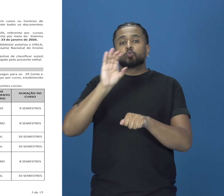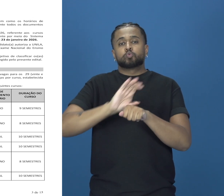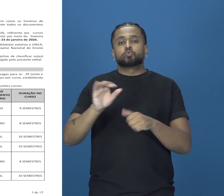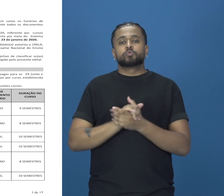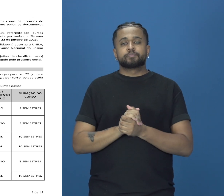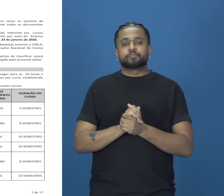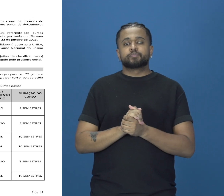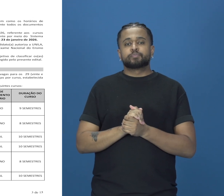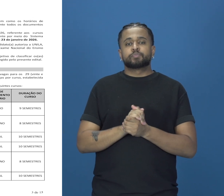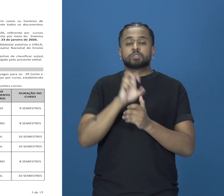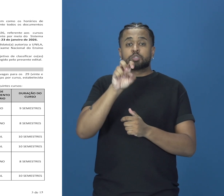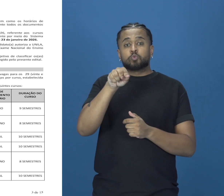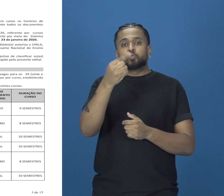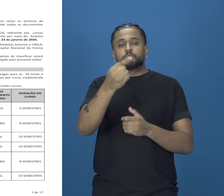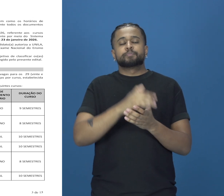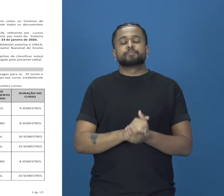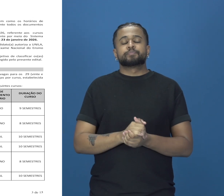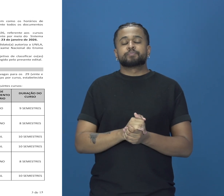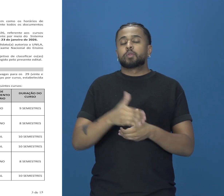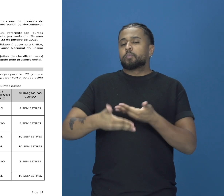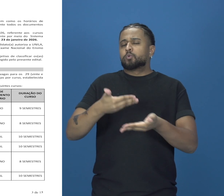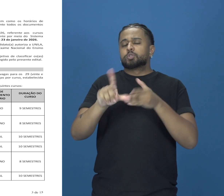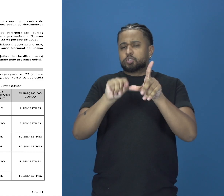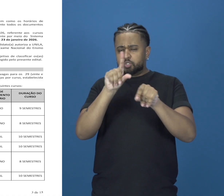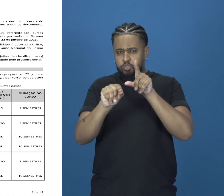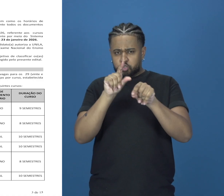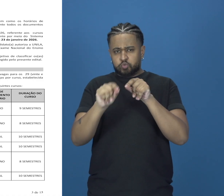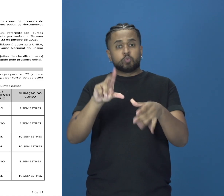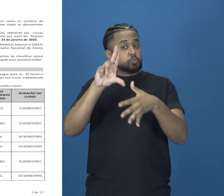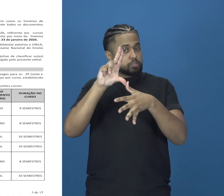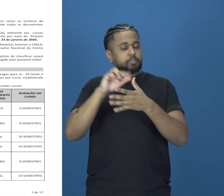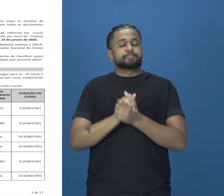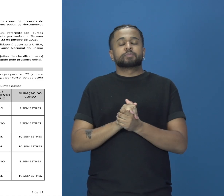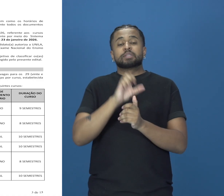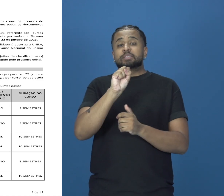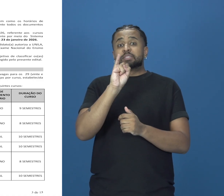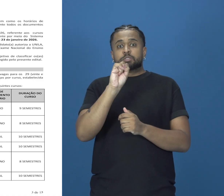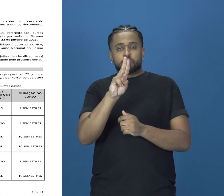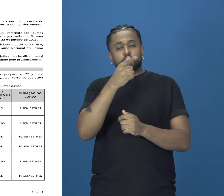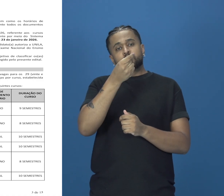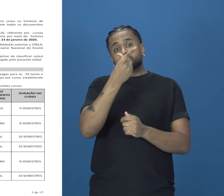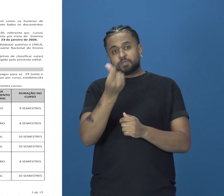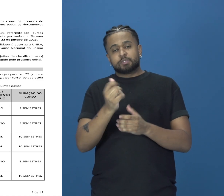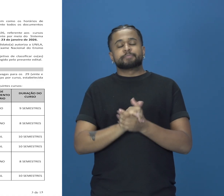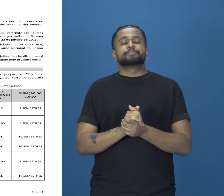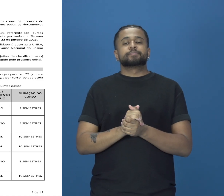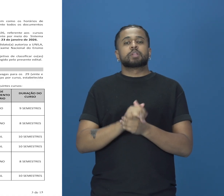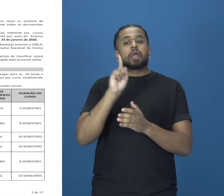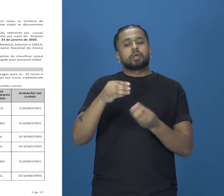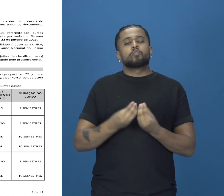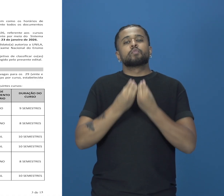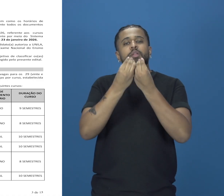cursos. 5.1. No processo seletivo UNILA SISU 2026,